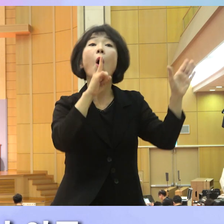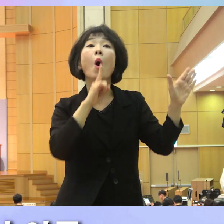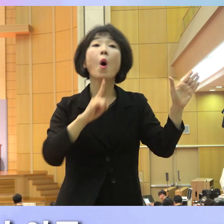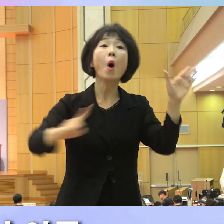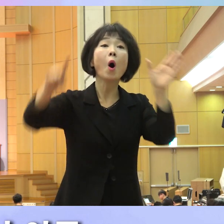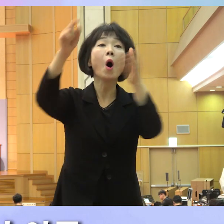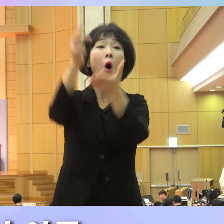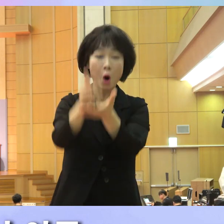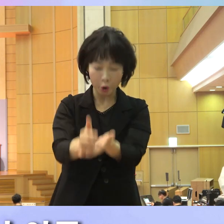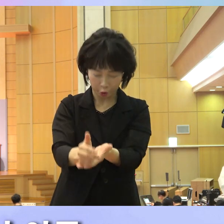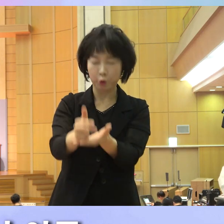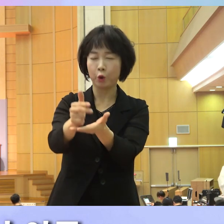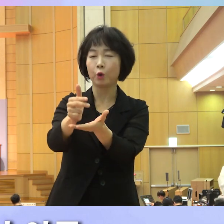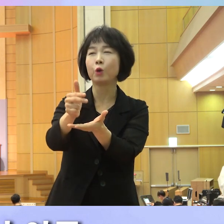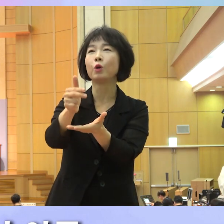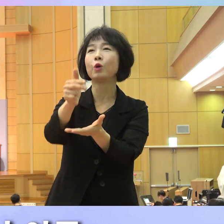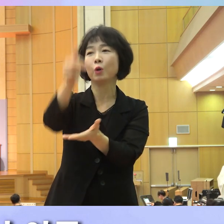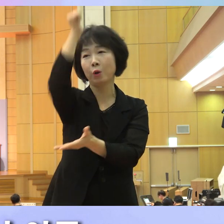오